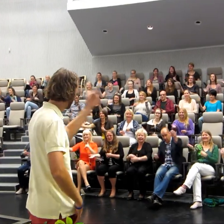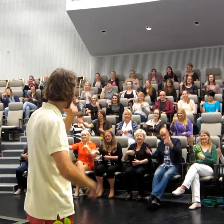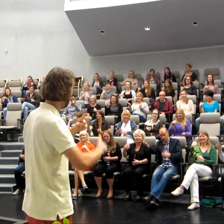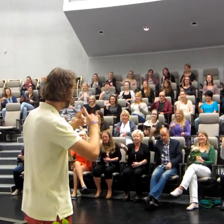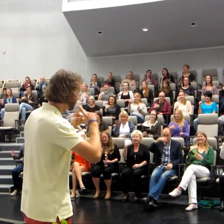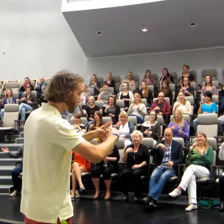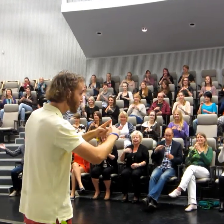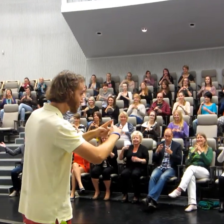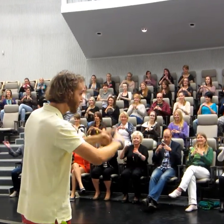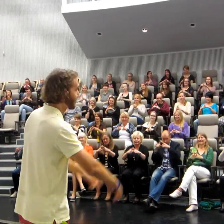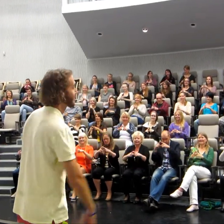Tule mukaan.